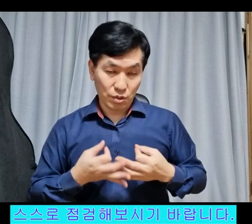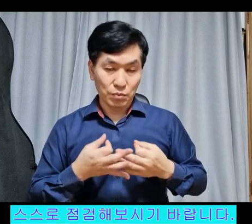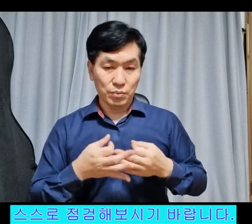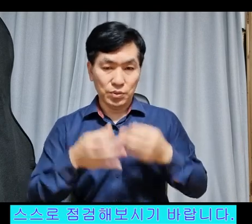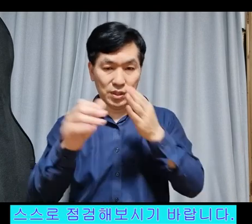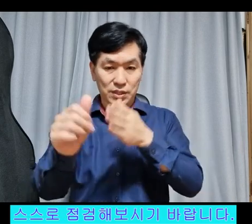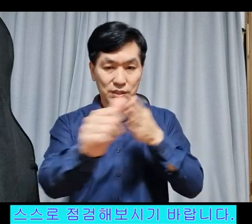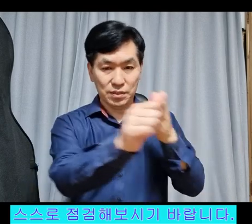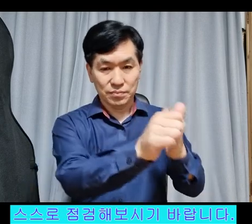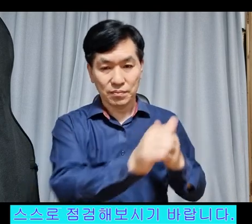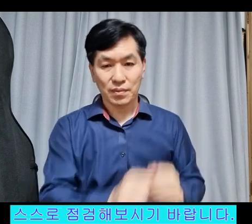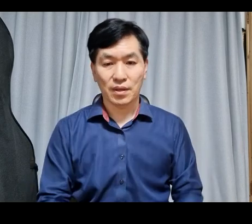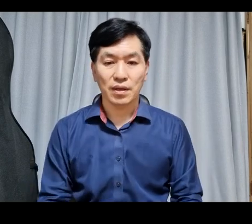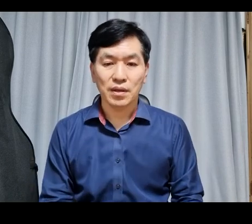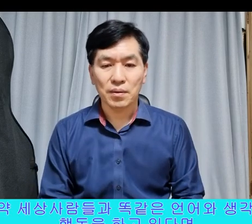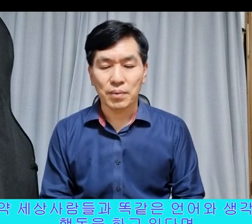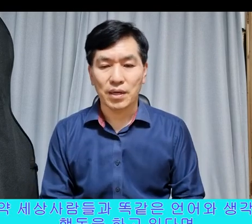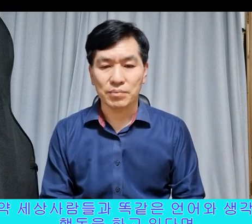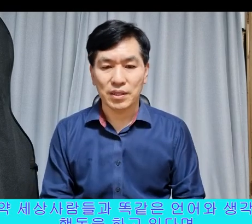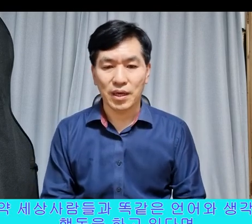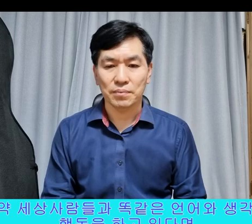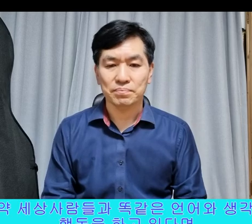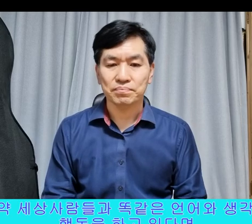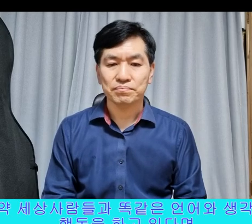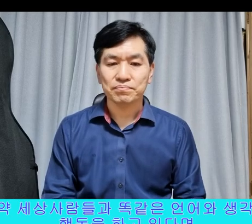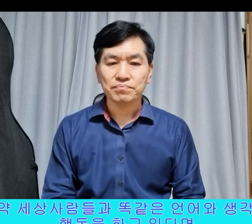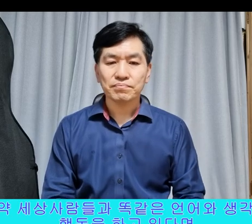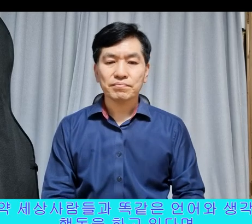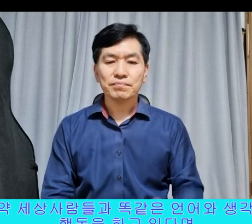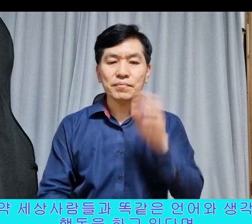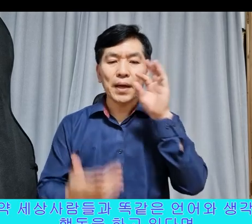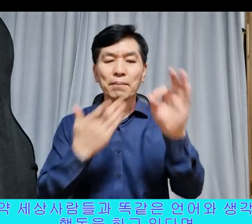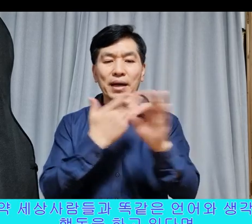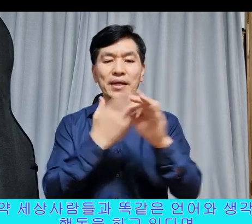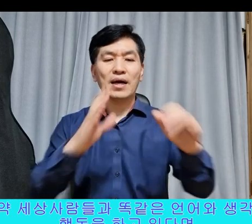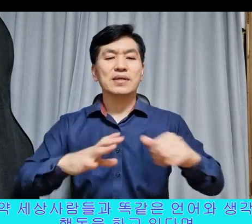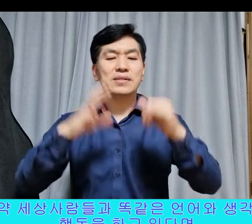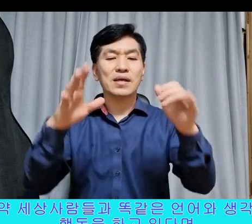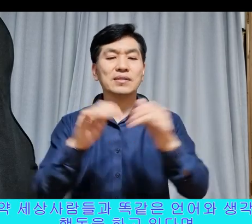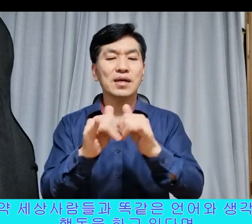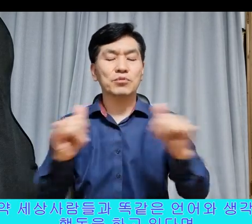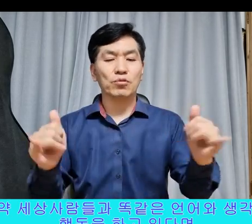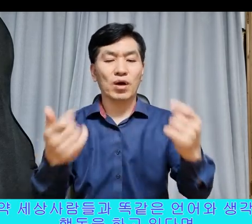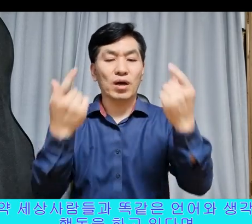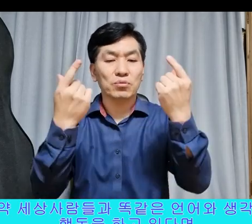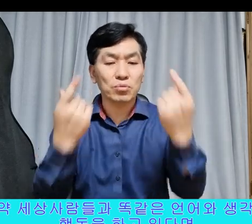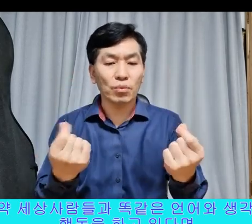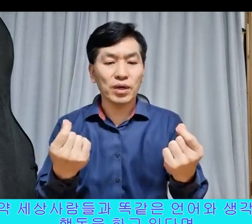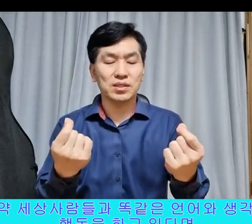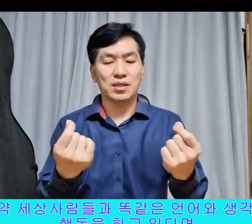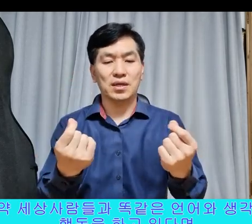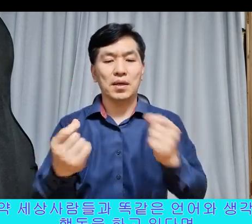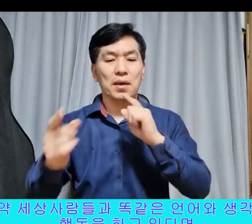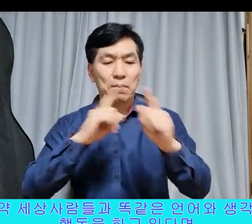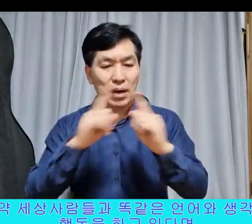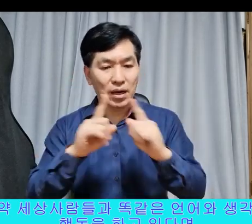점검해 보시기를 바랍니다. 만약 세상 사람들과 똑같이